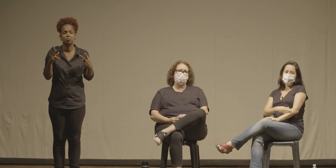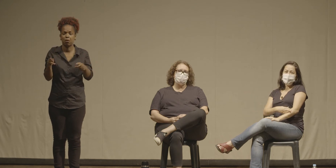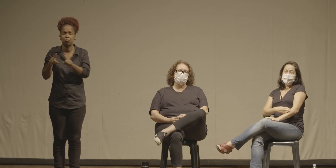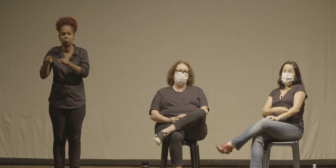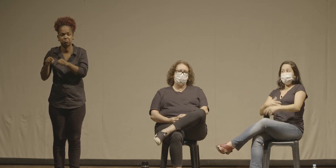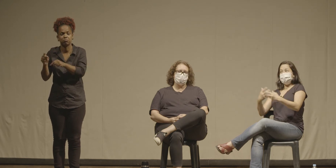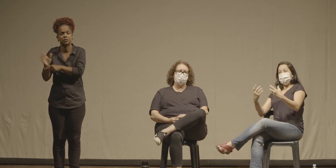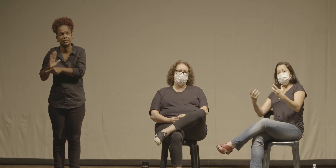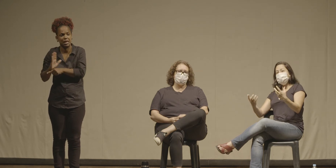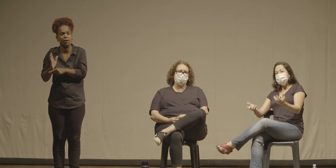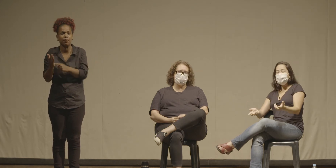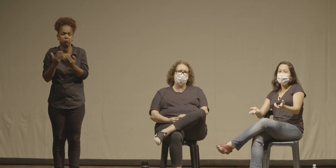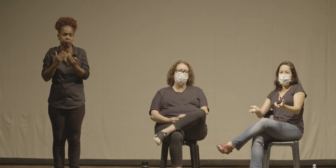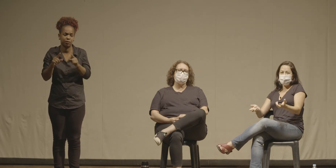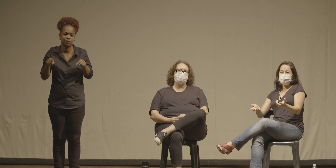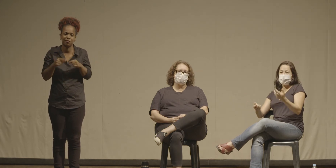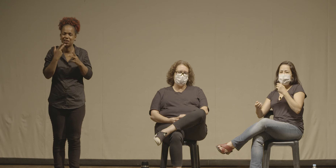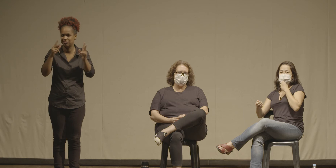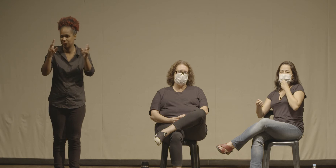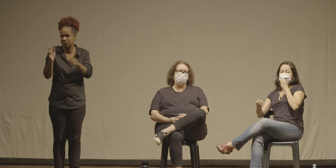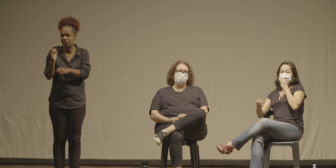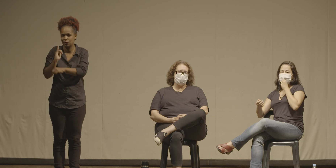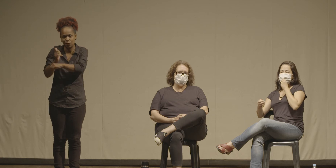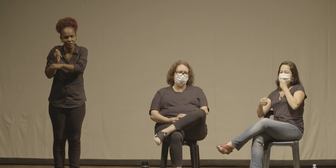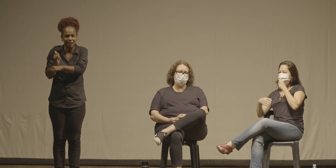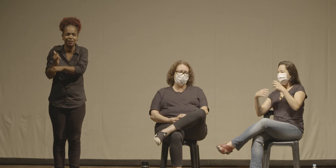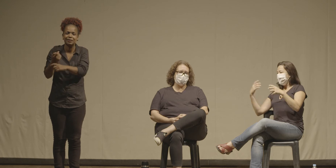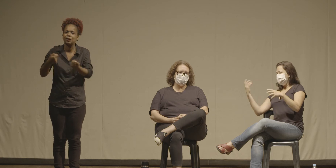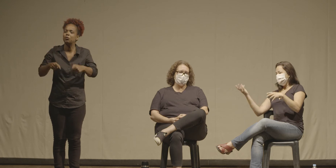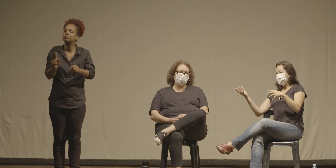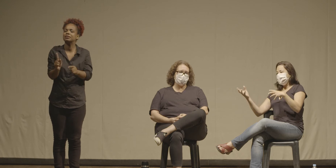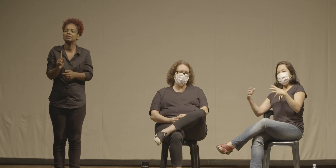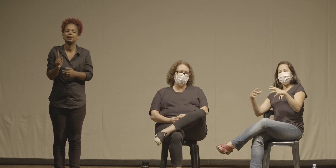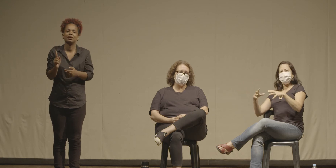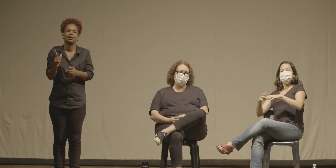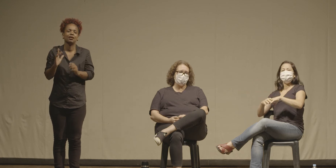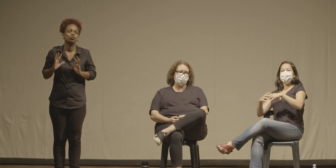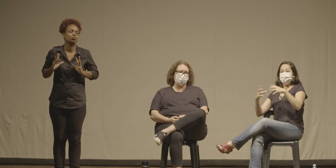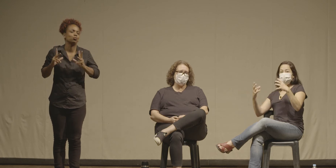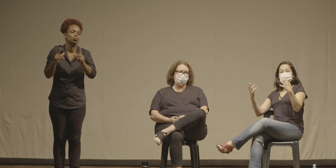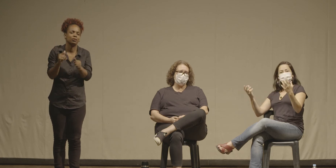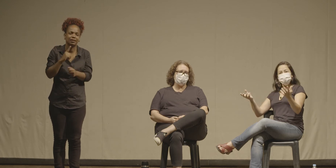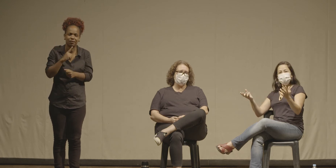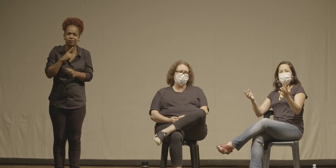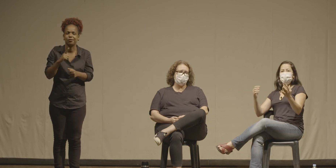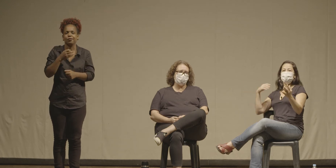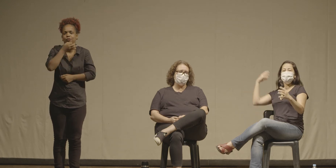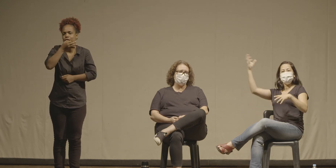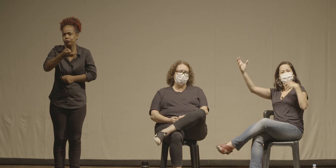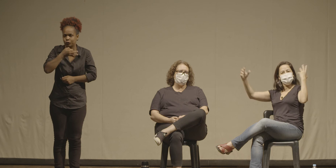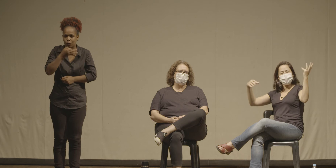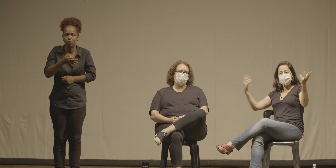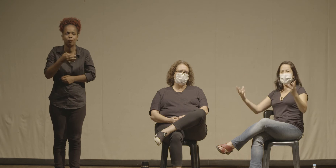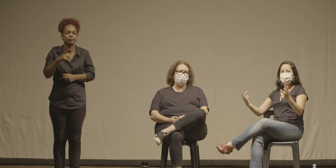cinema. E eu estou falando de um documentário também, né? Eu não preciso ter toda aquela coisa do som,